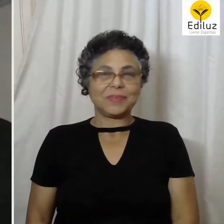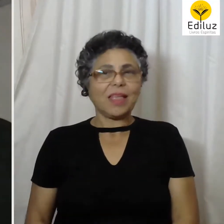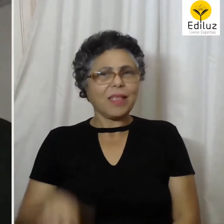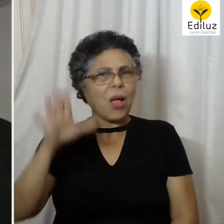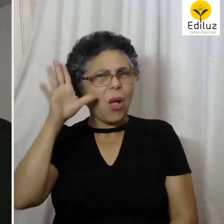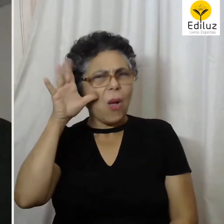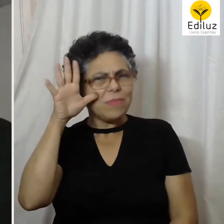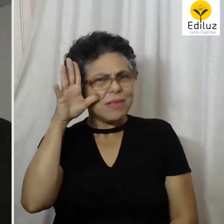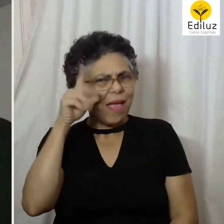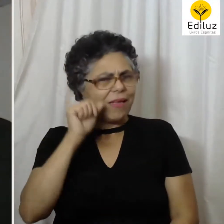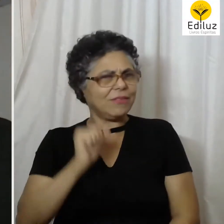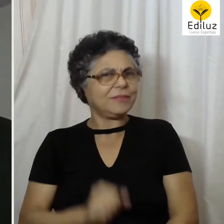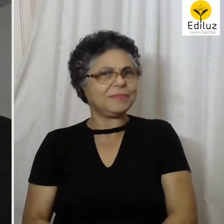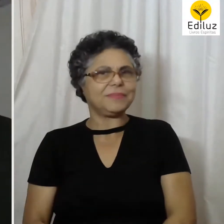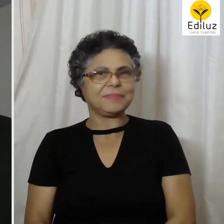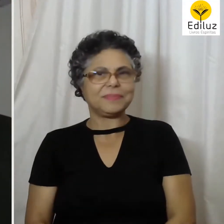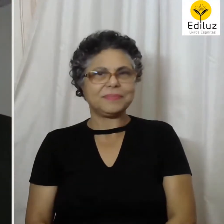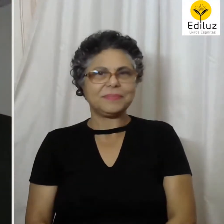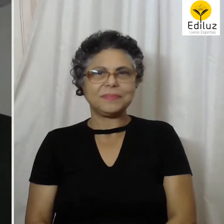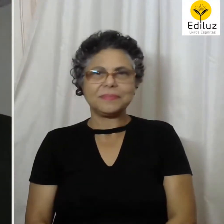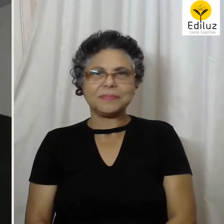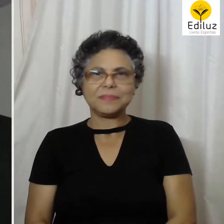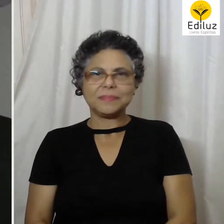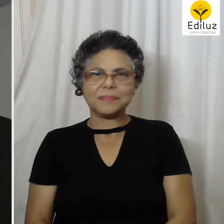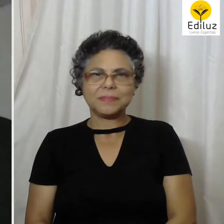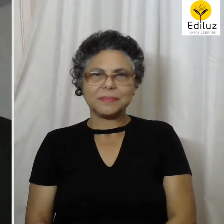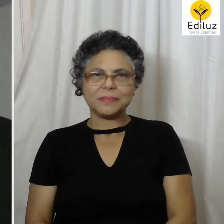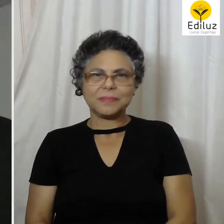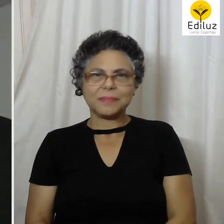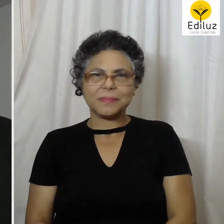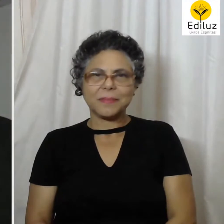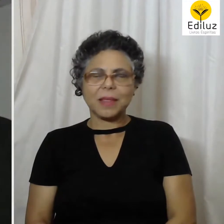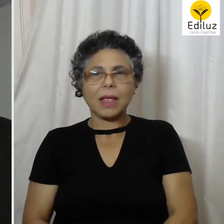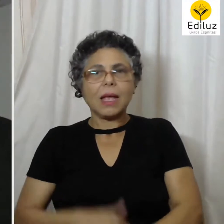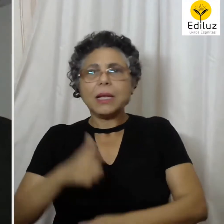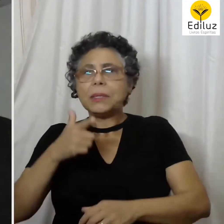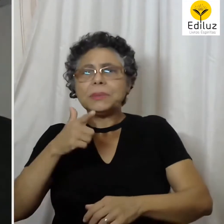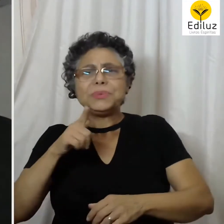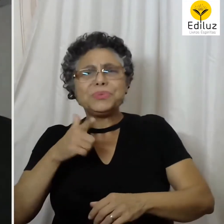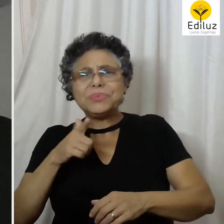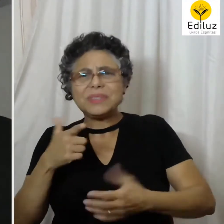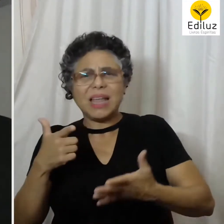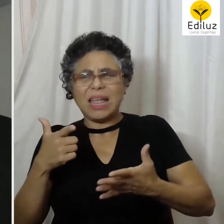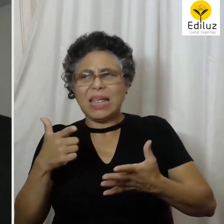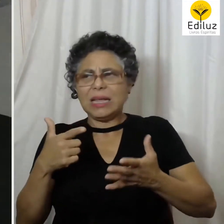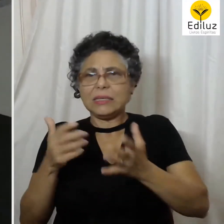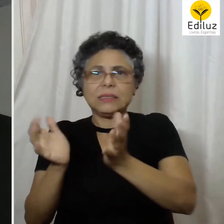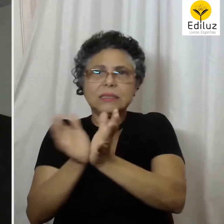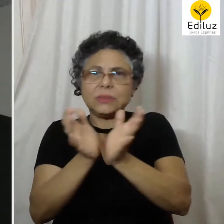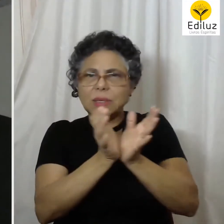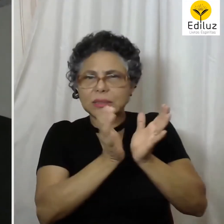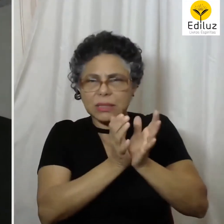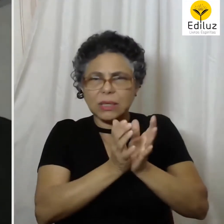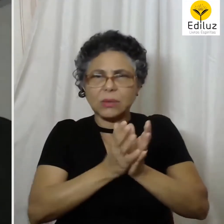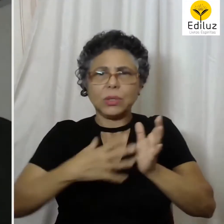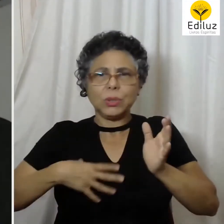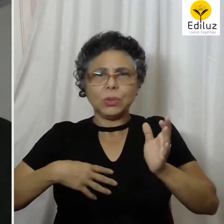Observe que não são raras as situações em que os